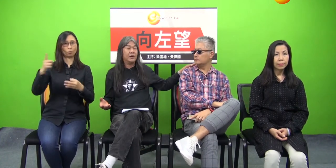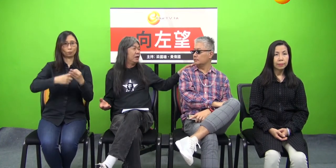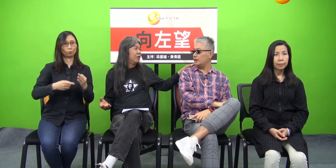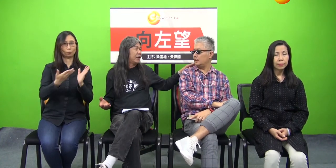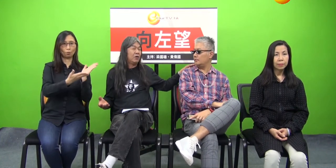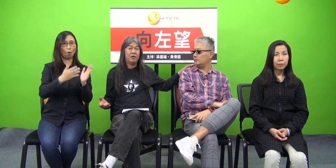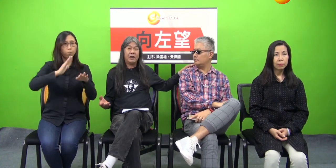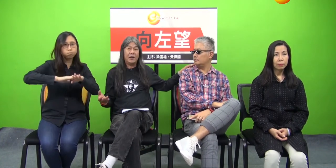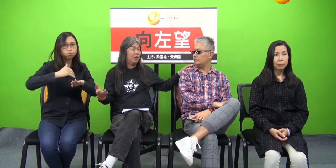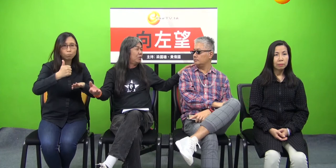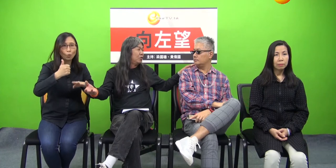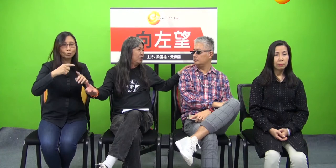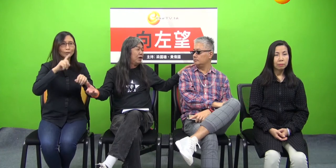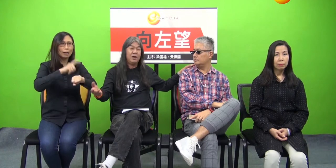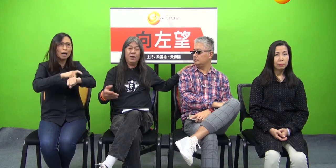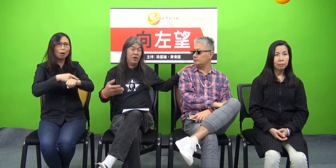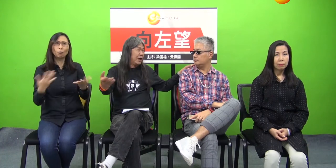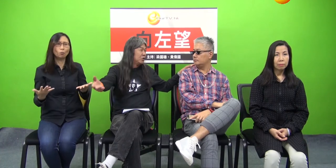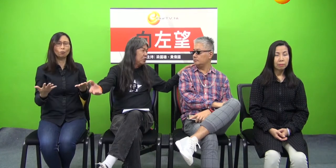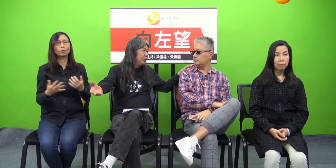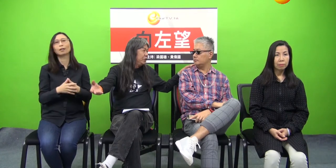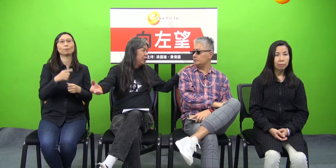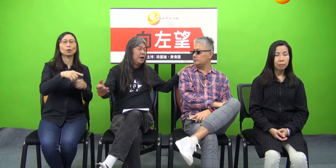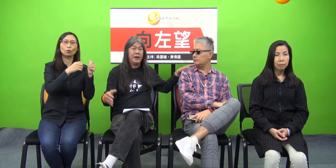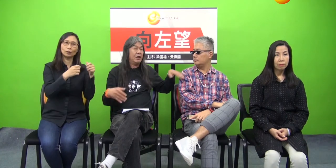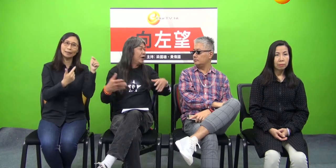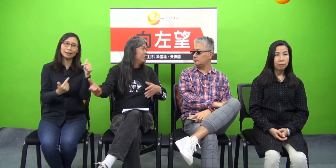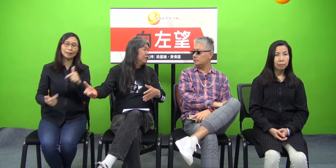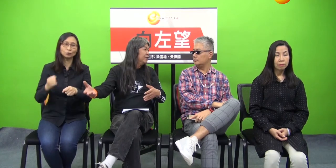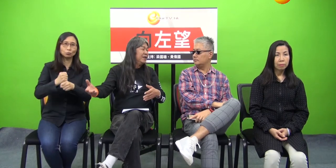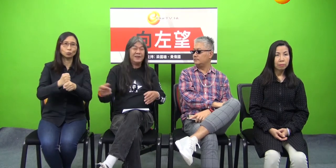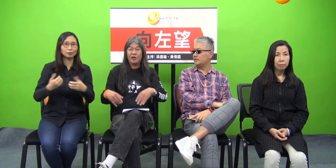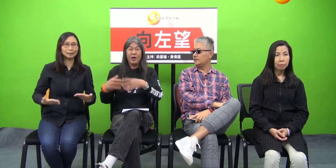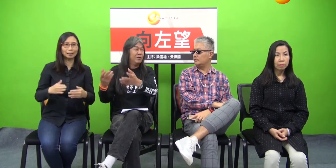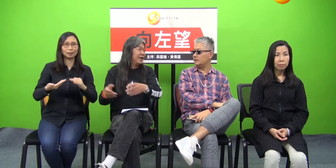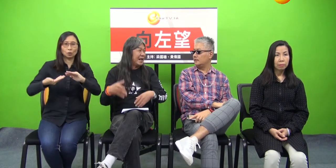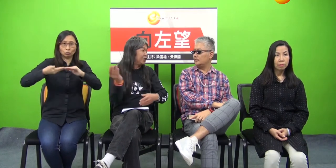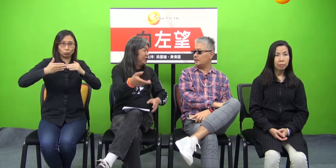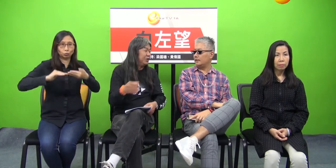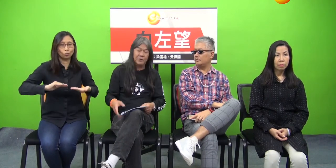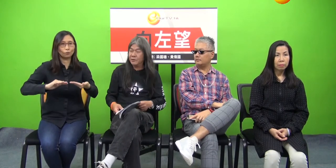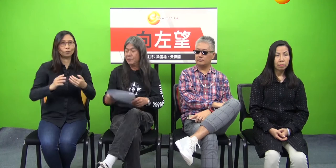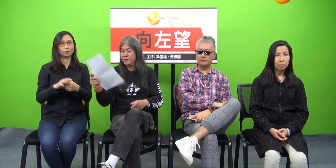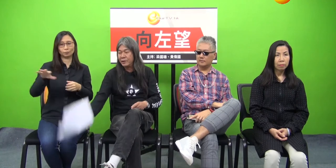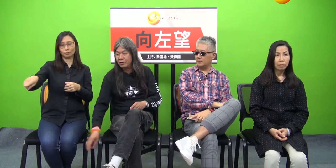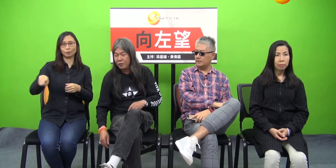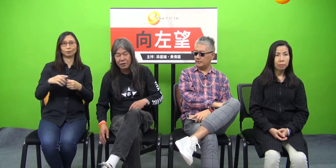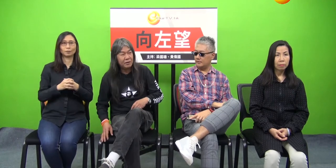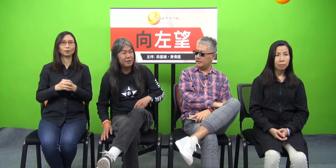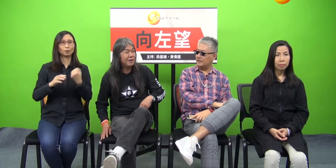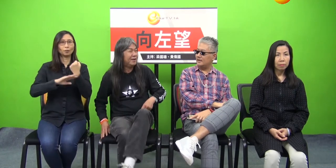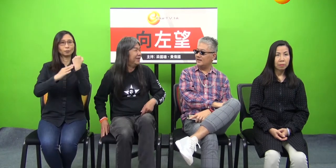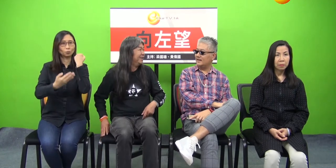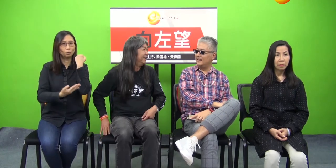好人嚟嘅，我识佢嘅喎，你拉佢都冇用嘅喎，佢继续做议员嘅。而家调翻转，就攞条嚟杀咗个议员，咪死咗佢啦，